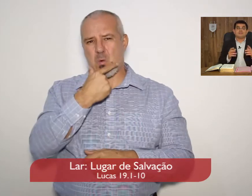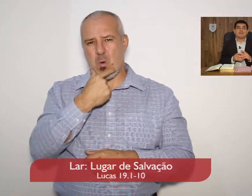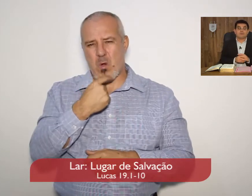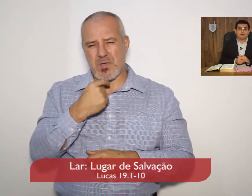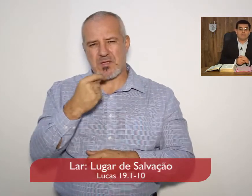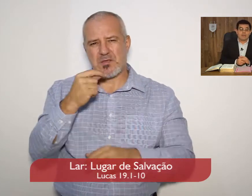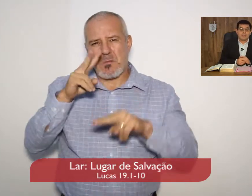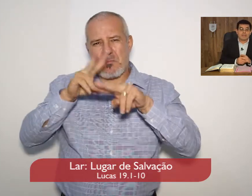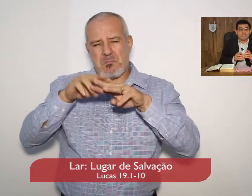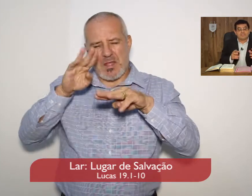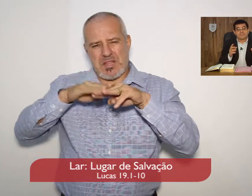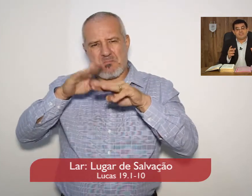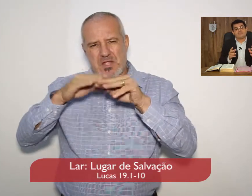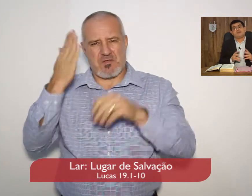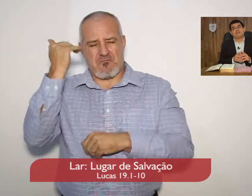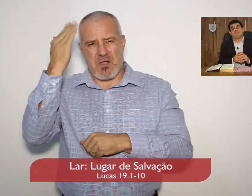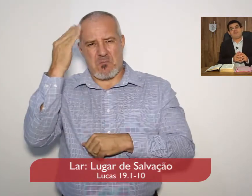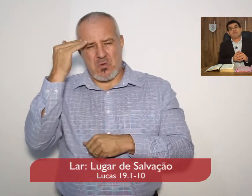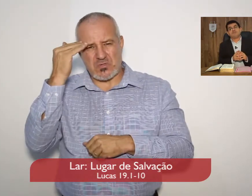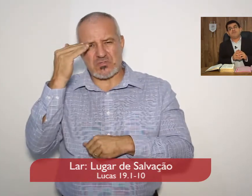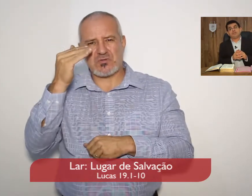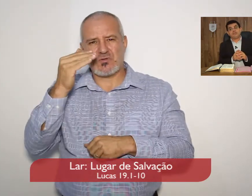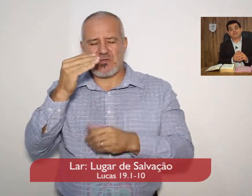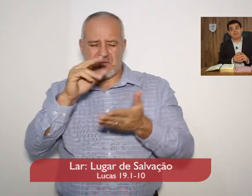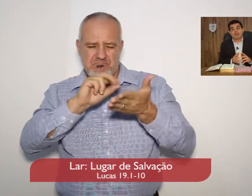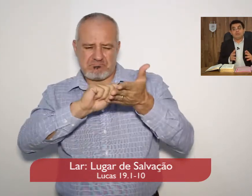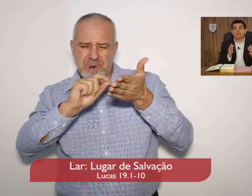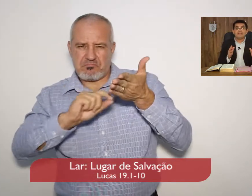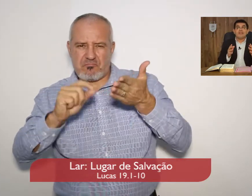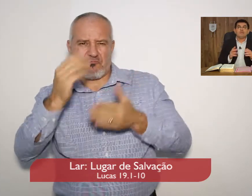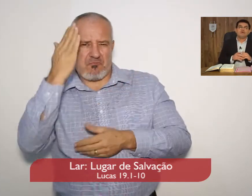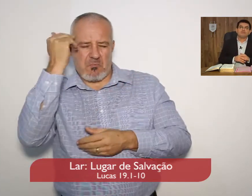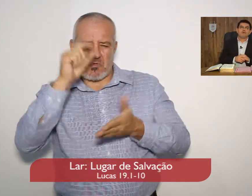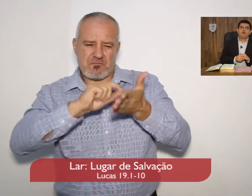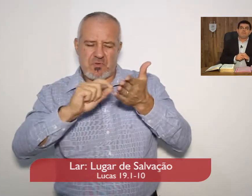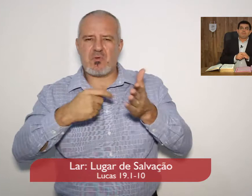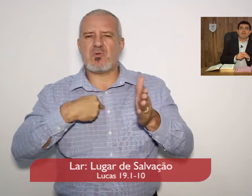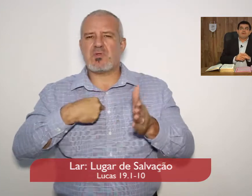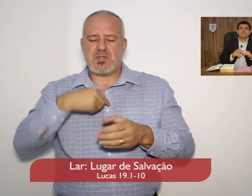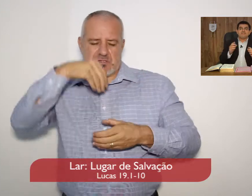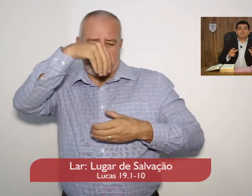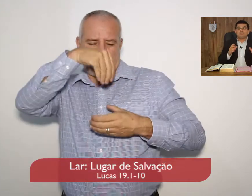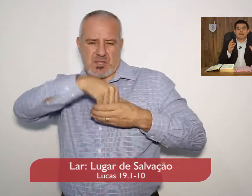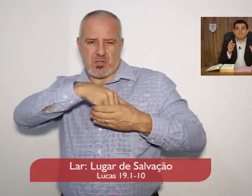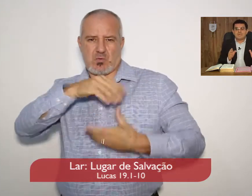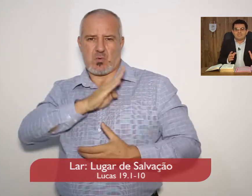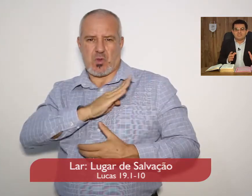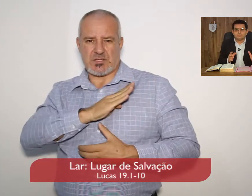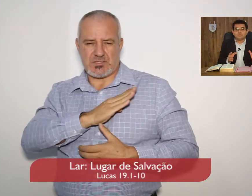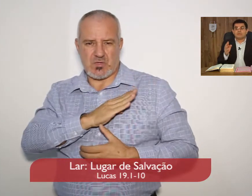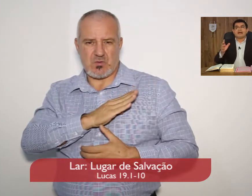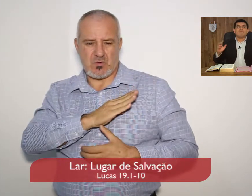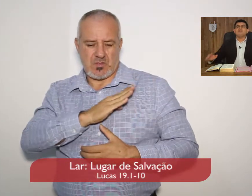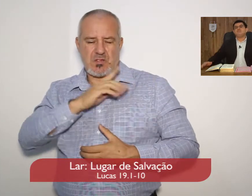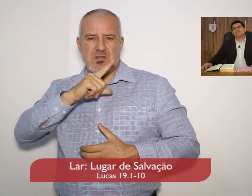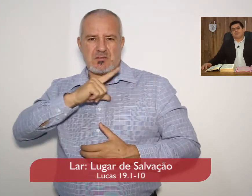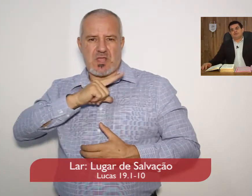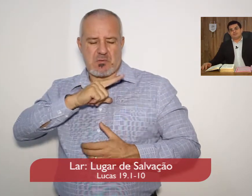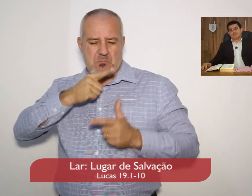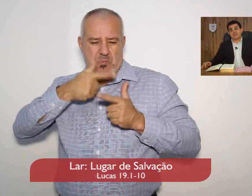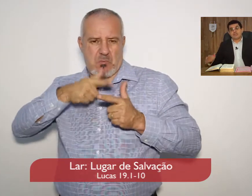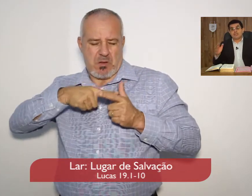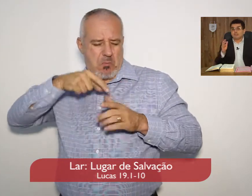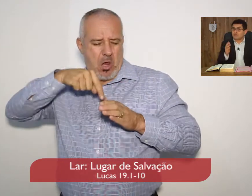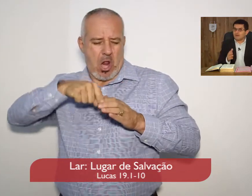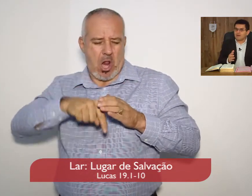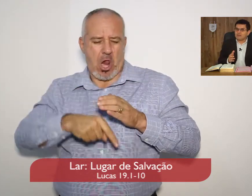um pesquisador, e ele disse certa feita o seguinte: no interior do homem existe um abismo do tamanho de